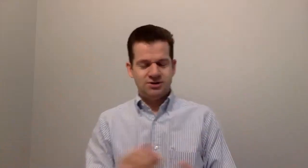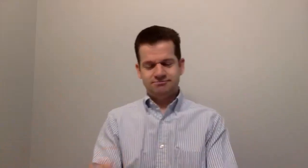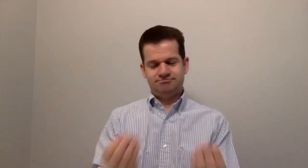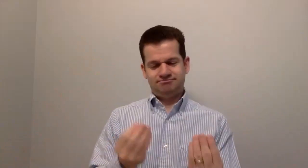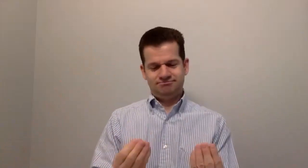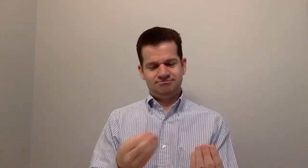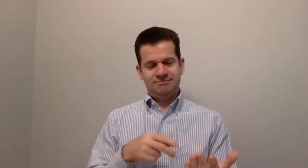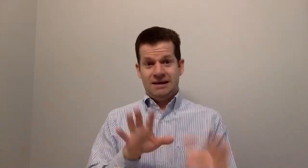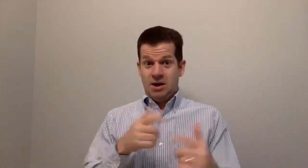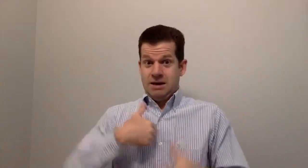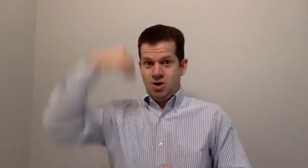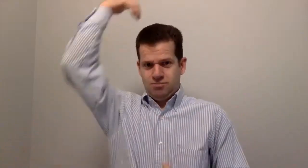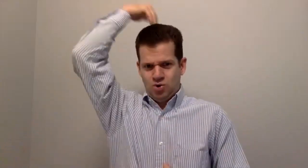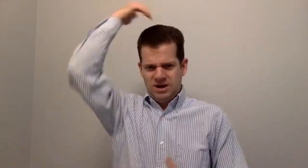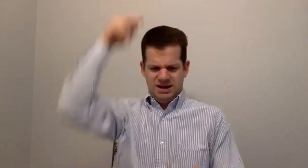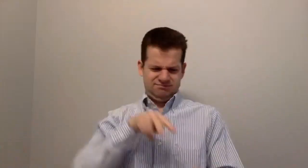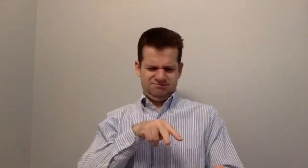dois. Eu olhei,